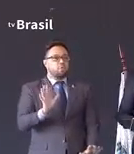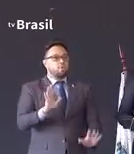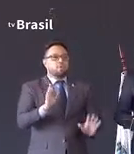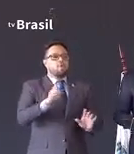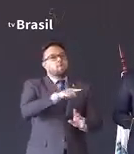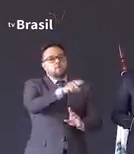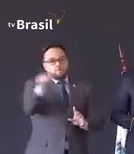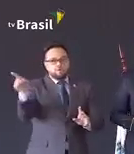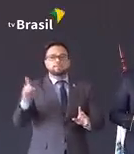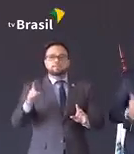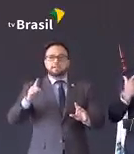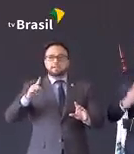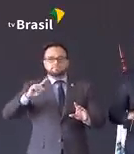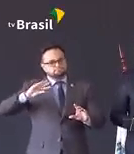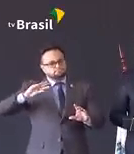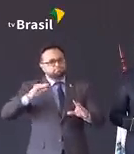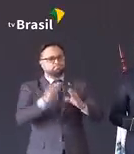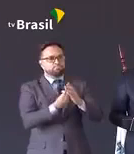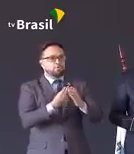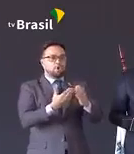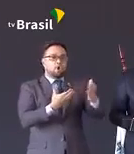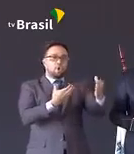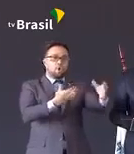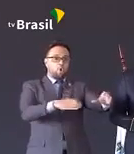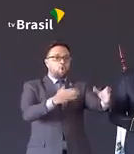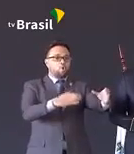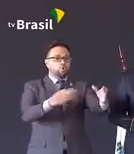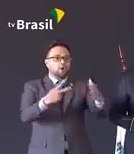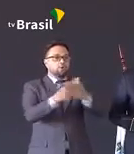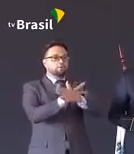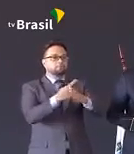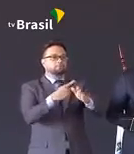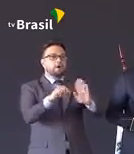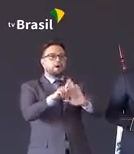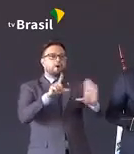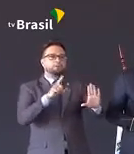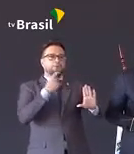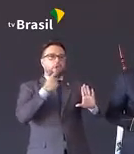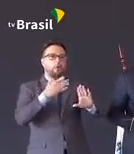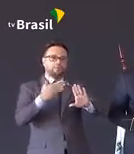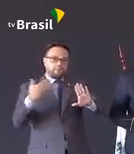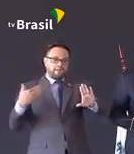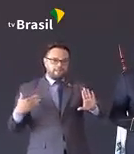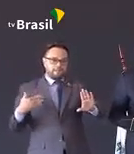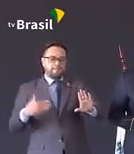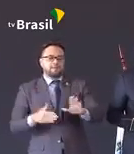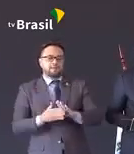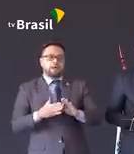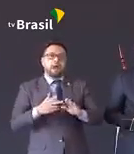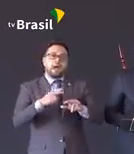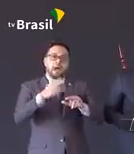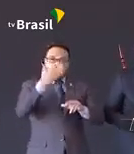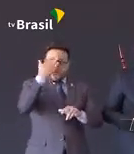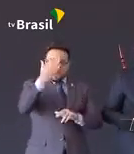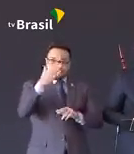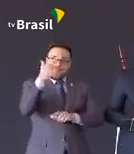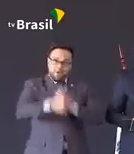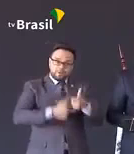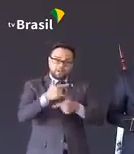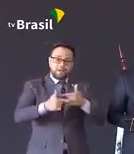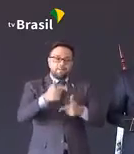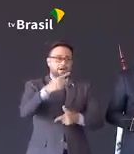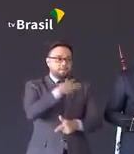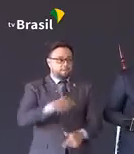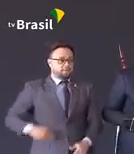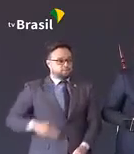parte de um concurso que havia ocorrido há pouco tempo. Graças ao trabalho, não só do ministro da Justiça,